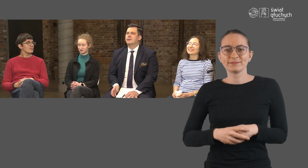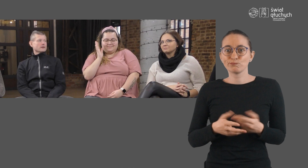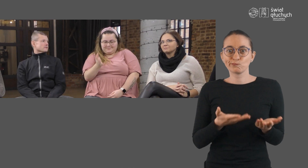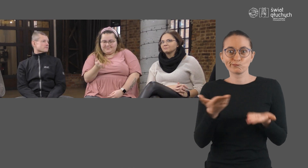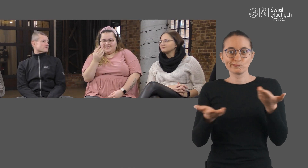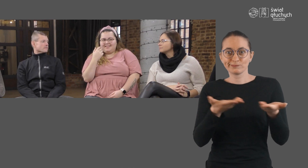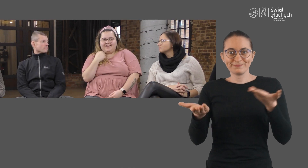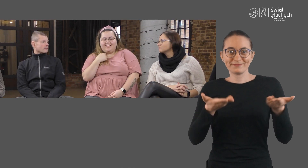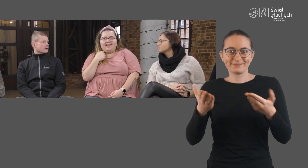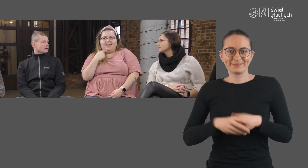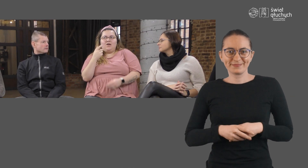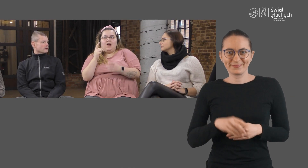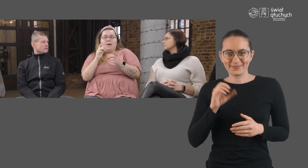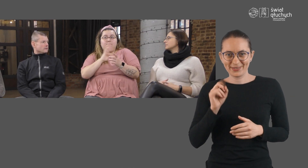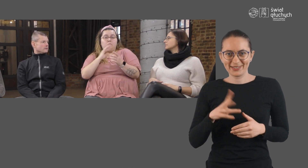Proszę.